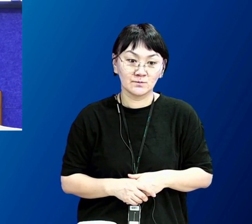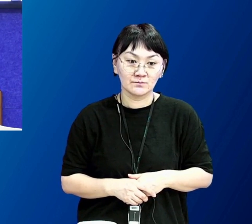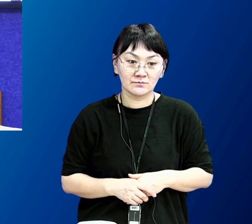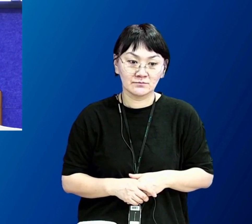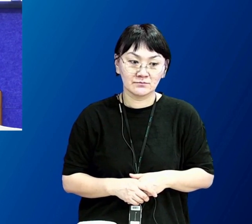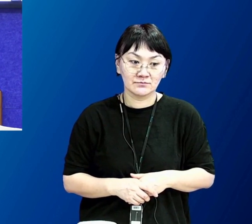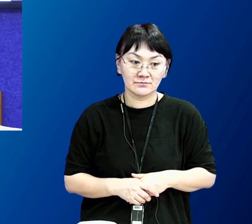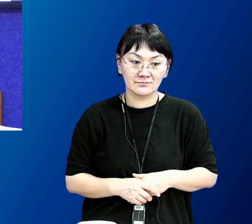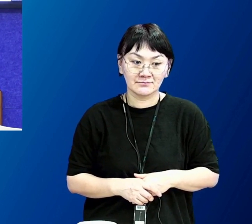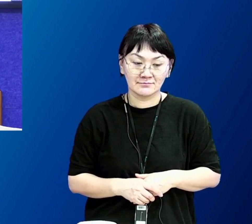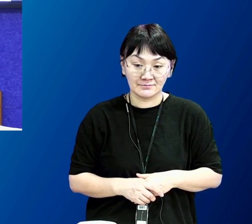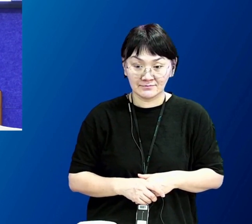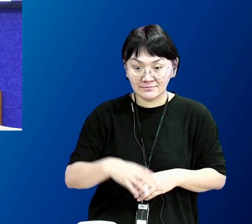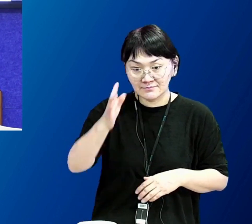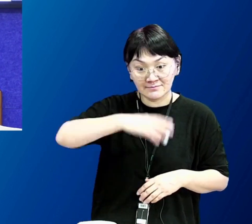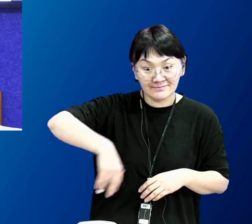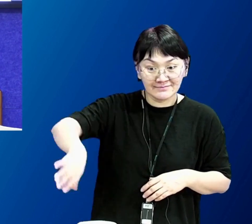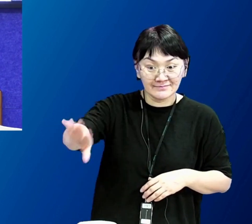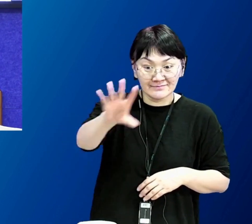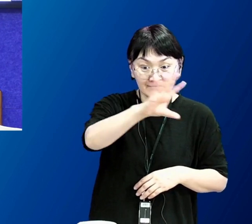Хм.